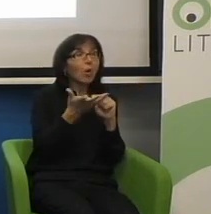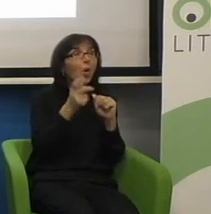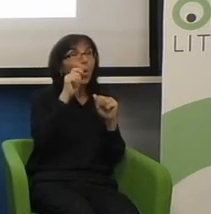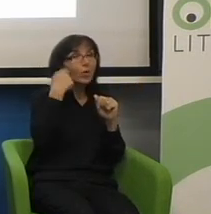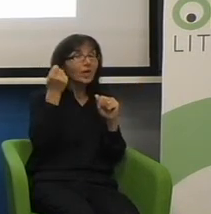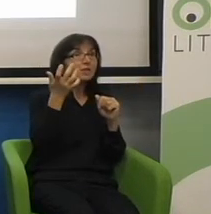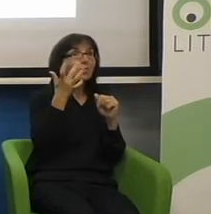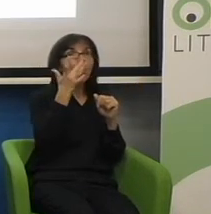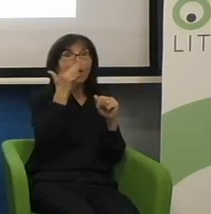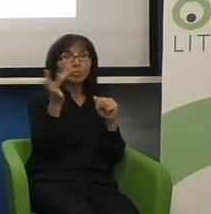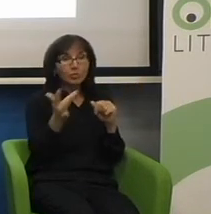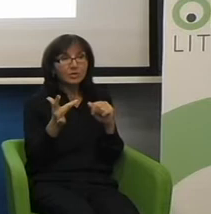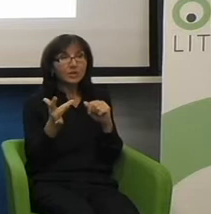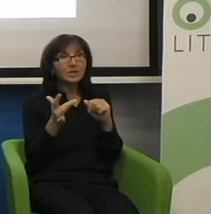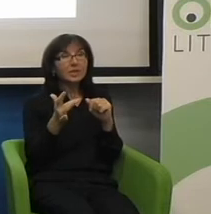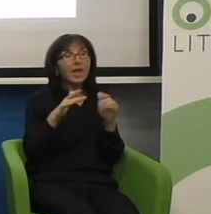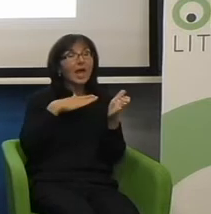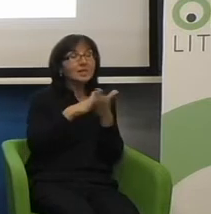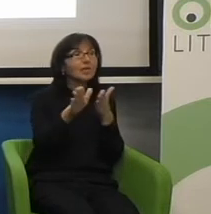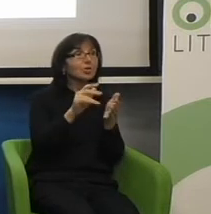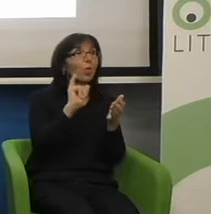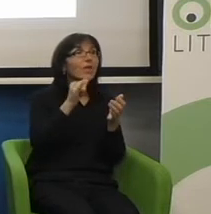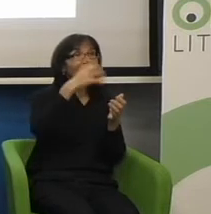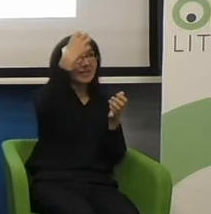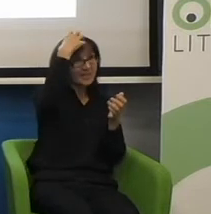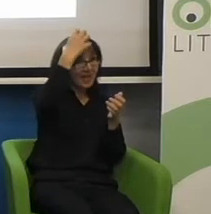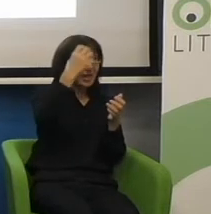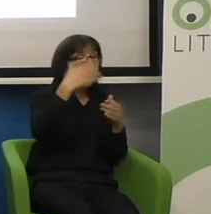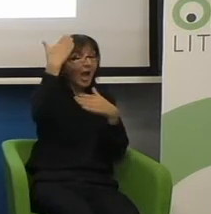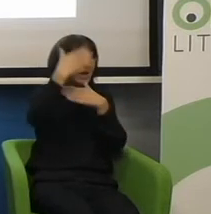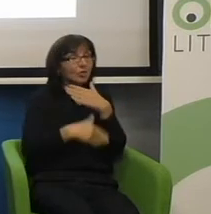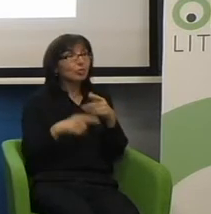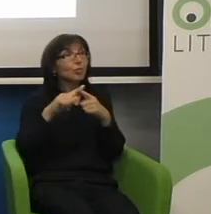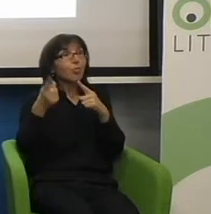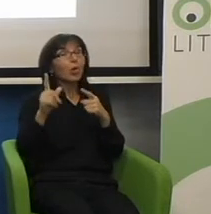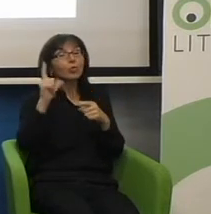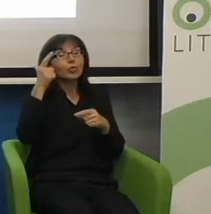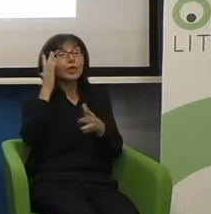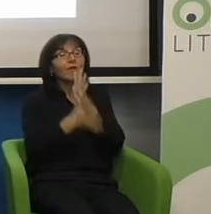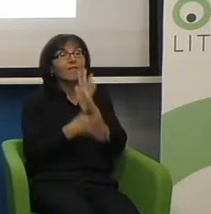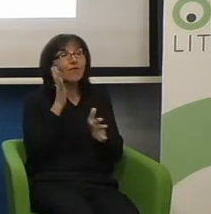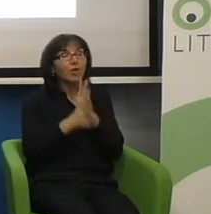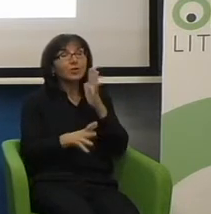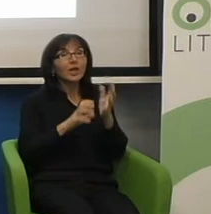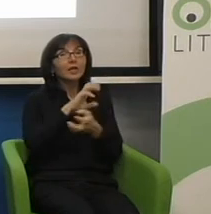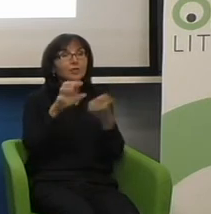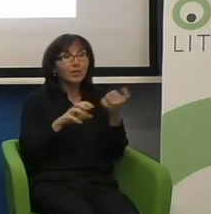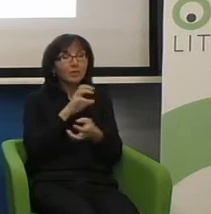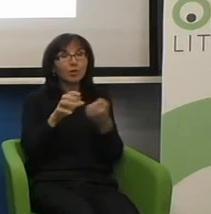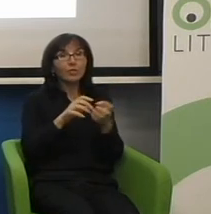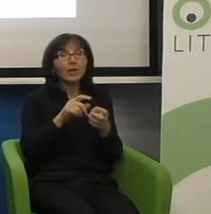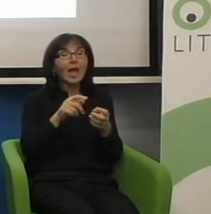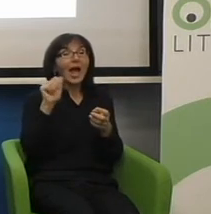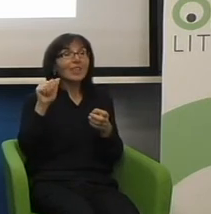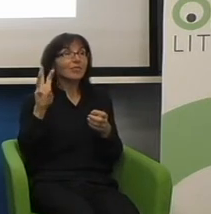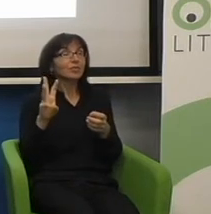Zaczął jeszcze za cara, skończył po II wojnie światowej, także... I co ciekawe, Anna Walentynowicz wspomina nauczyciela, swojego nauczyciela